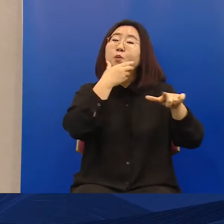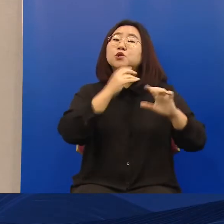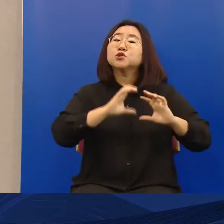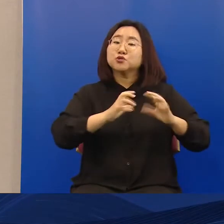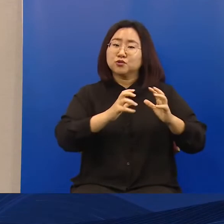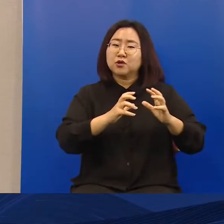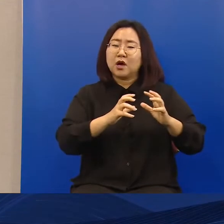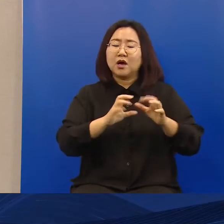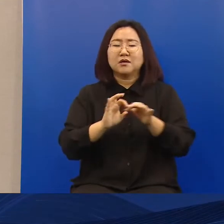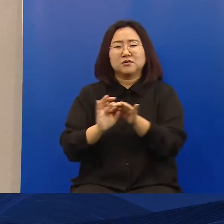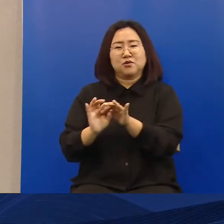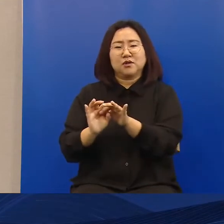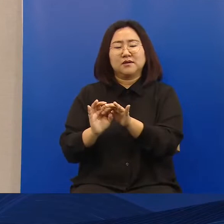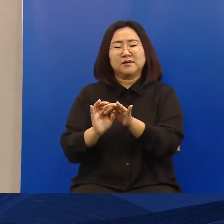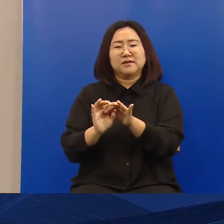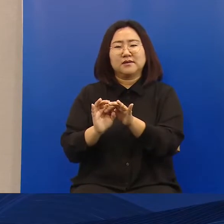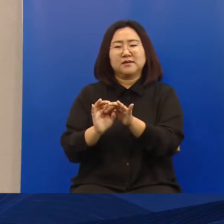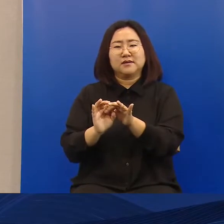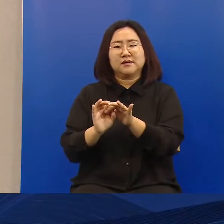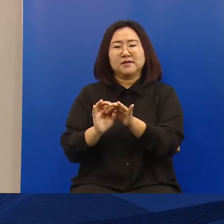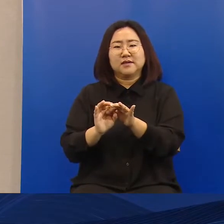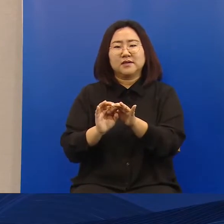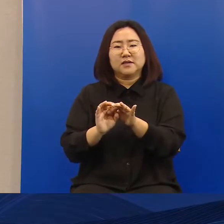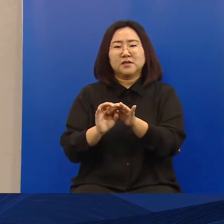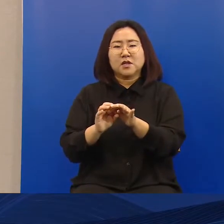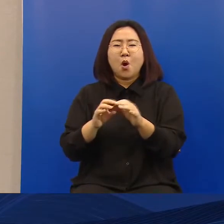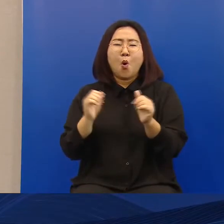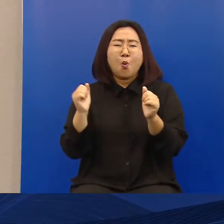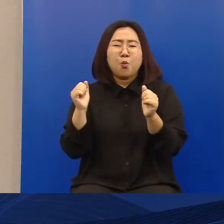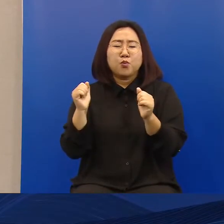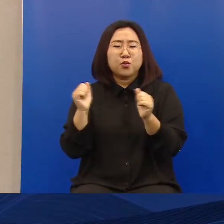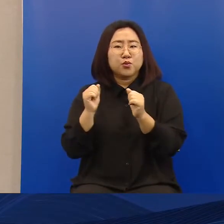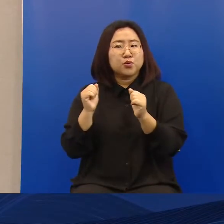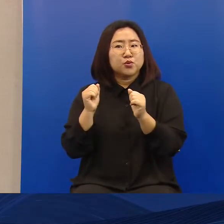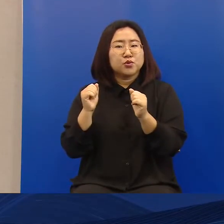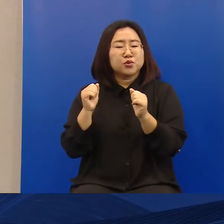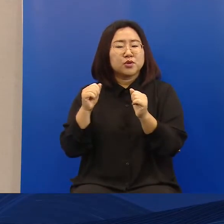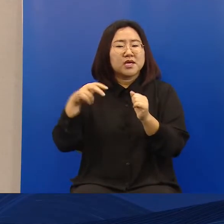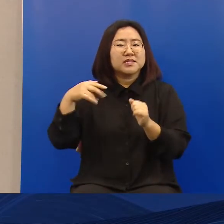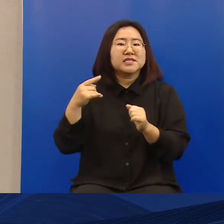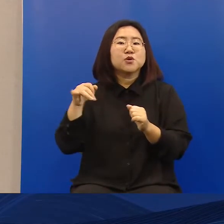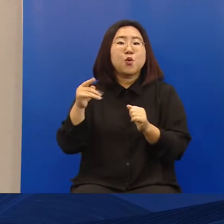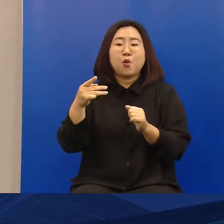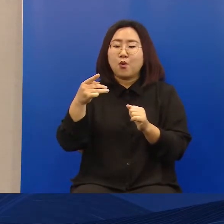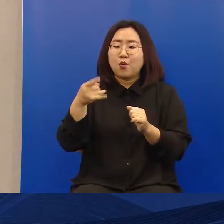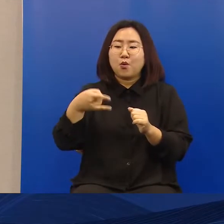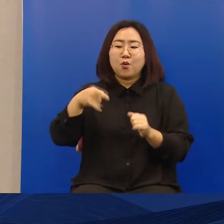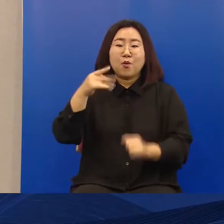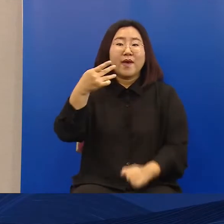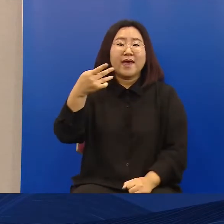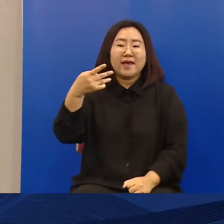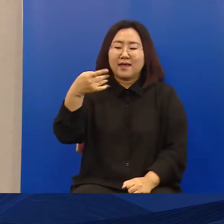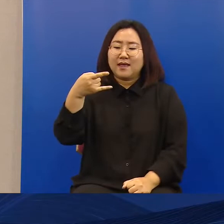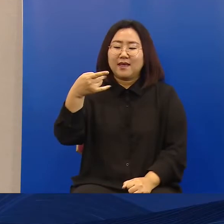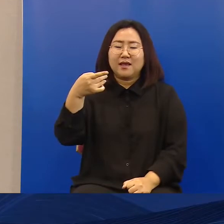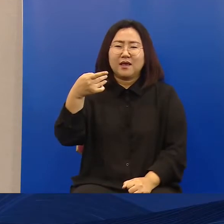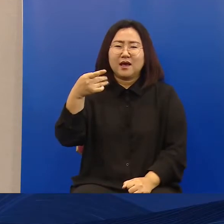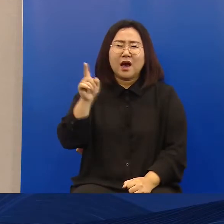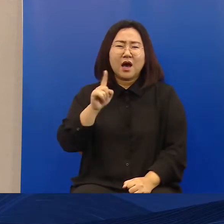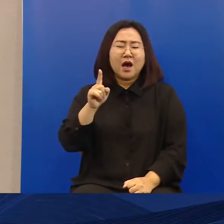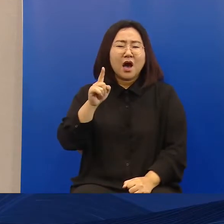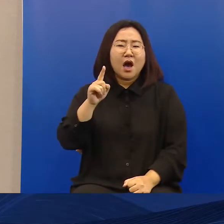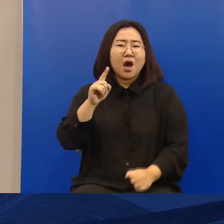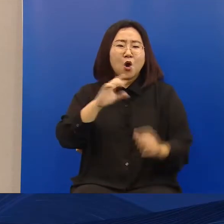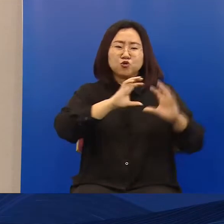복지국가를 통해서 우리 북유럽에서 그 스웨덴의 그 한선 총리가 국가는 국민의 집이